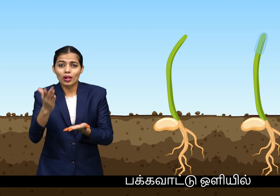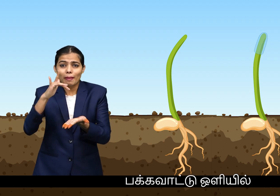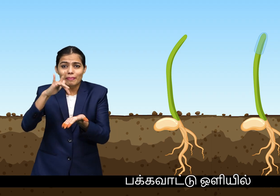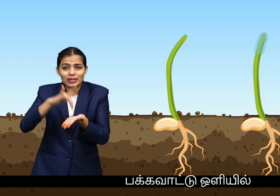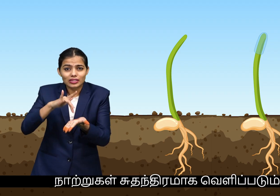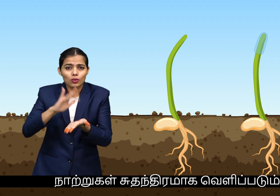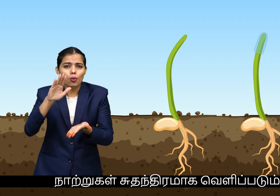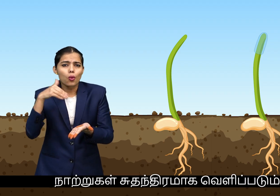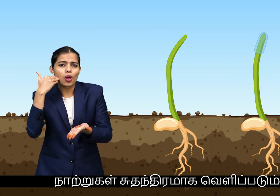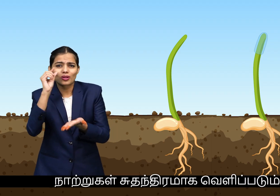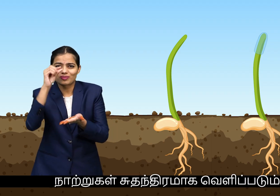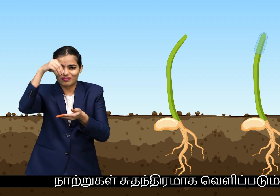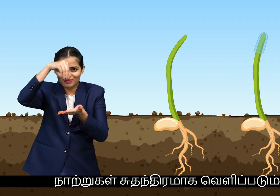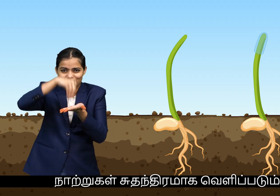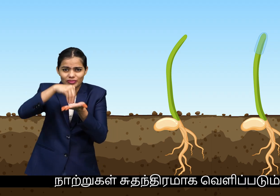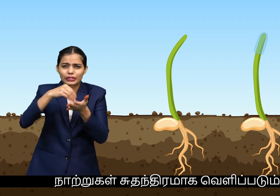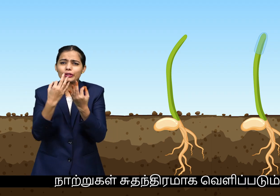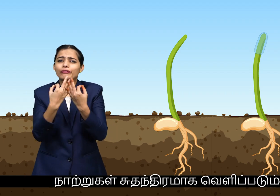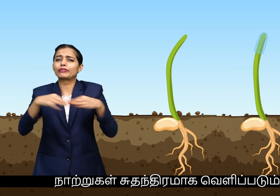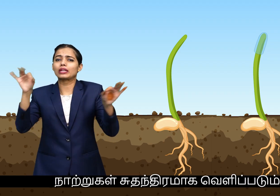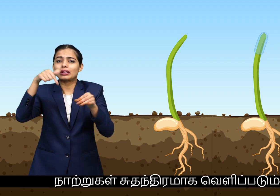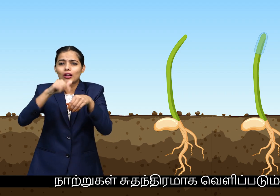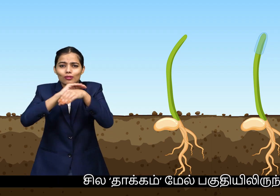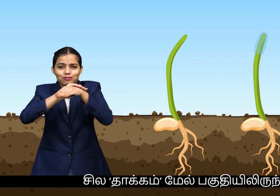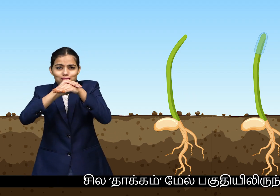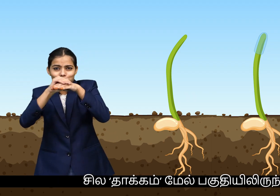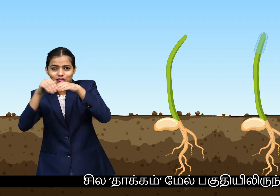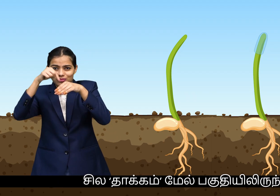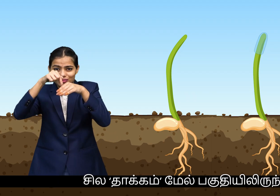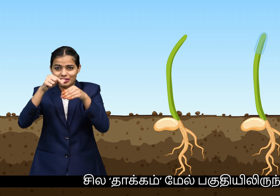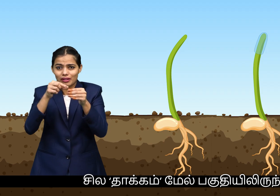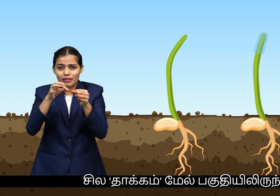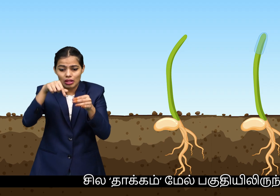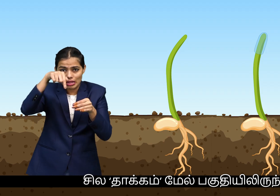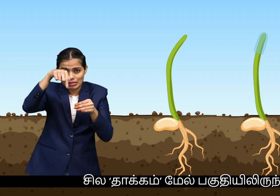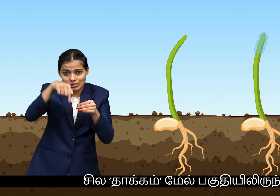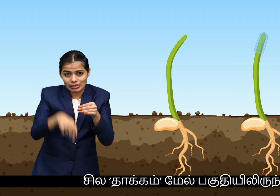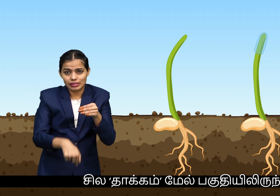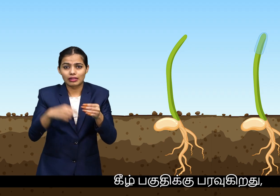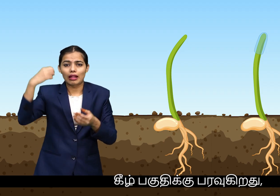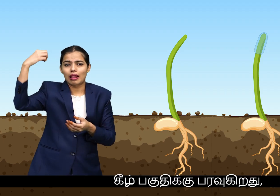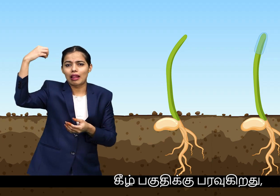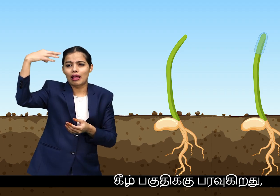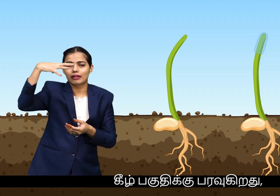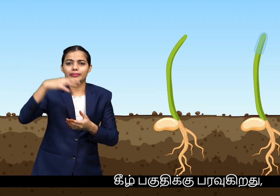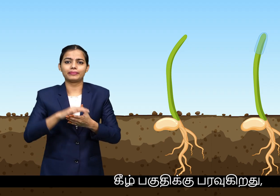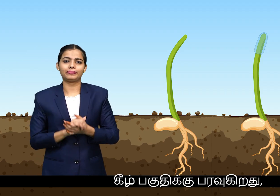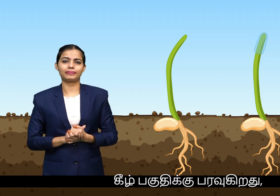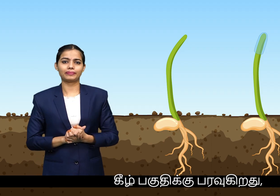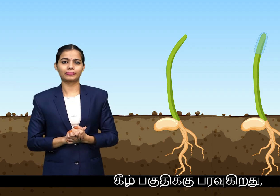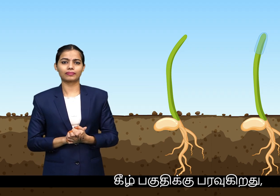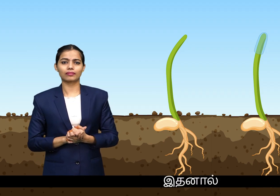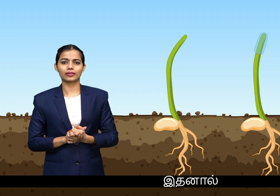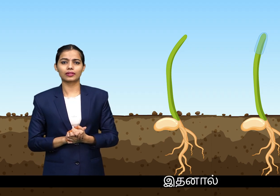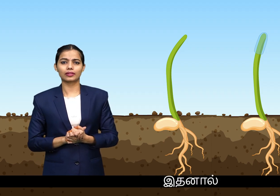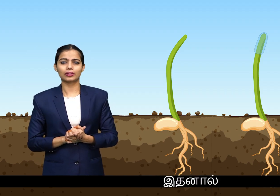பக்கவாட்டு ஒளியில் நாற்றுகள் சுதந்திரமாக வெளிப்படும்போது சில தாக்கம் மேல் பகுதியிலிருந்து கீழ்ப்பகுதியை